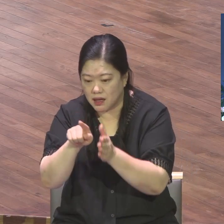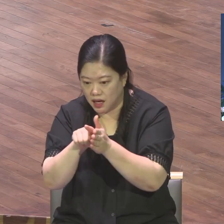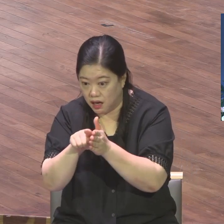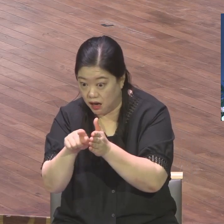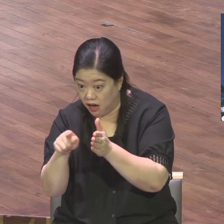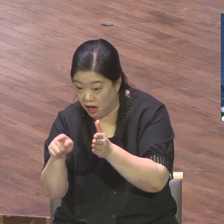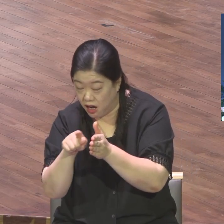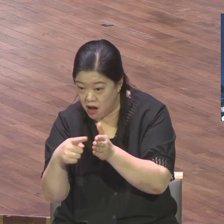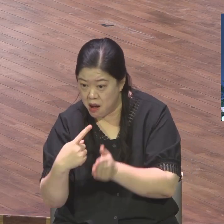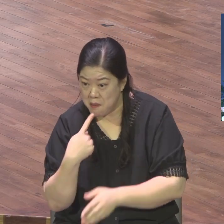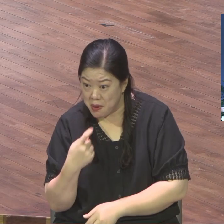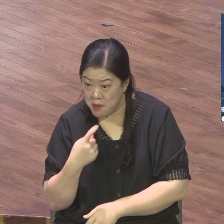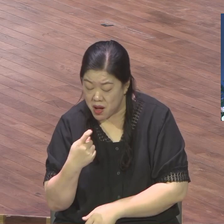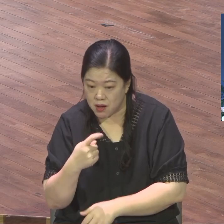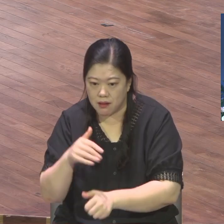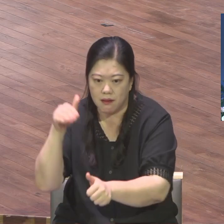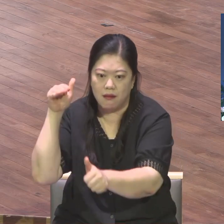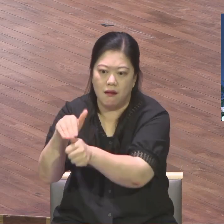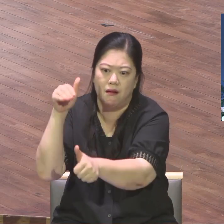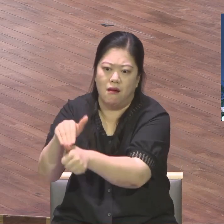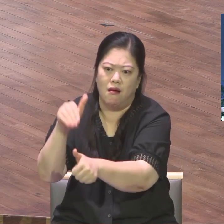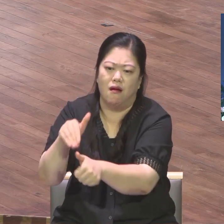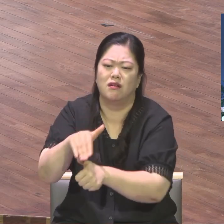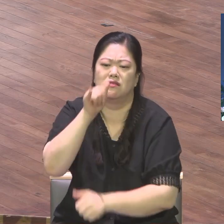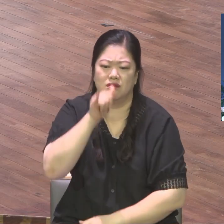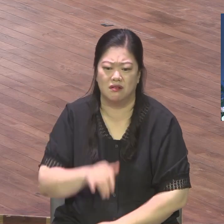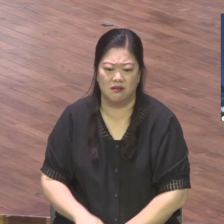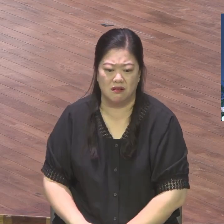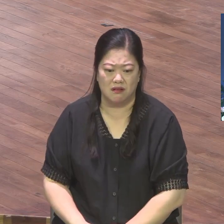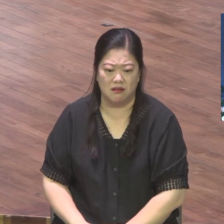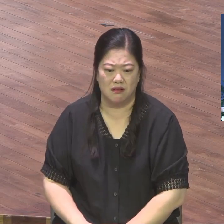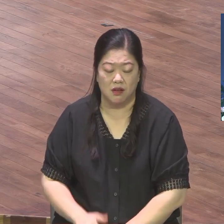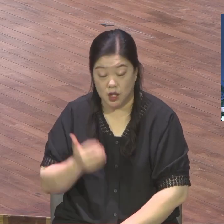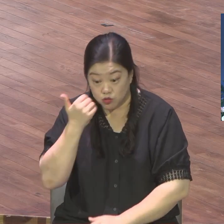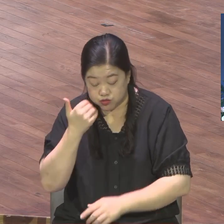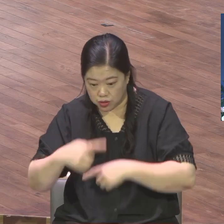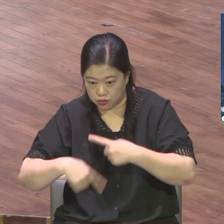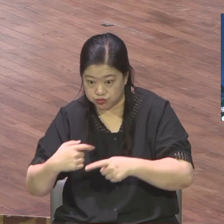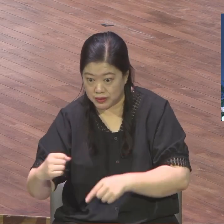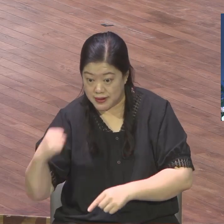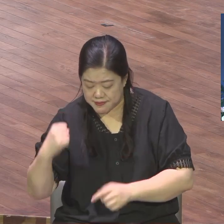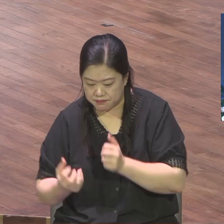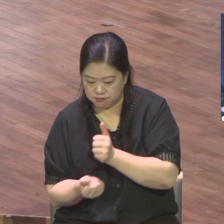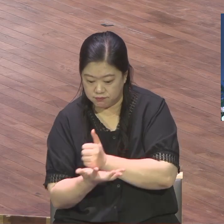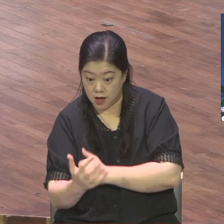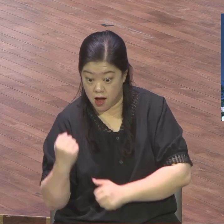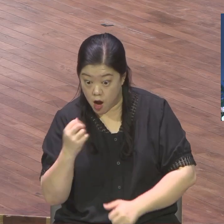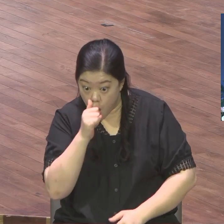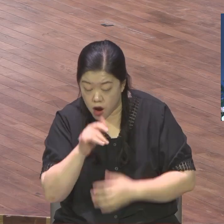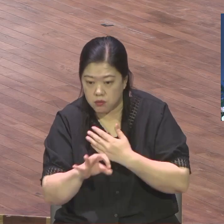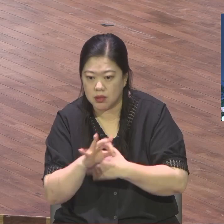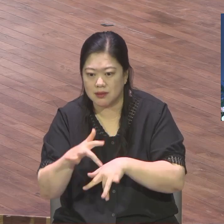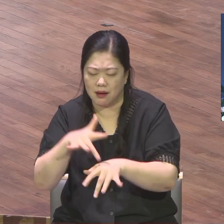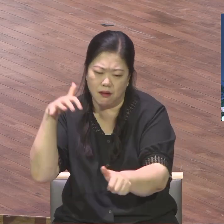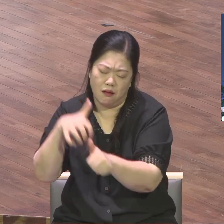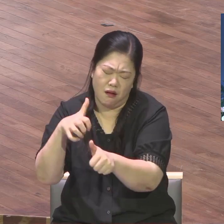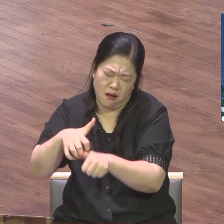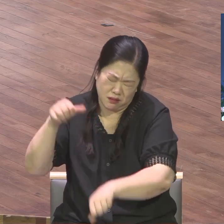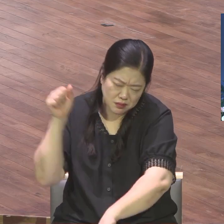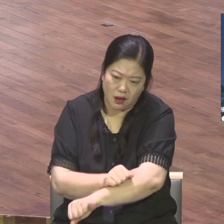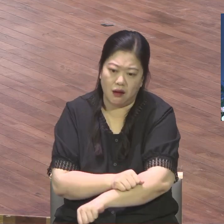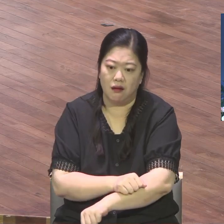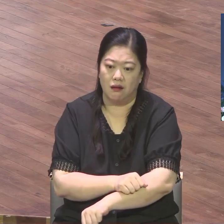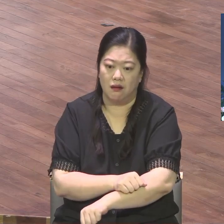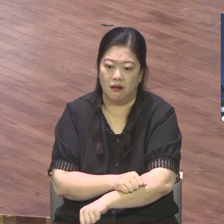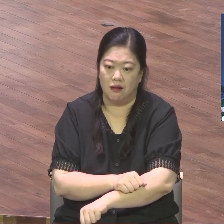계속 시험 들게 만들어요. 아시겠지? 은혜 못 받게 만들어요. 은혜 못 받으면 사단 심부름 하니까. 그러니까 시험 들게